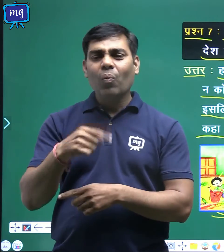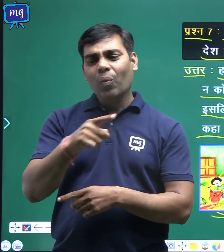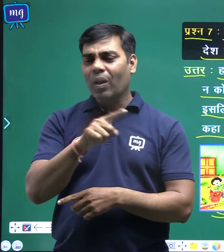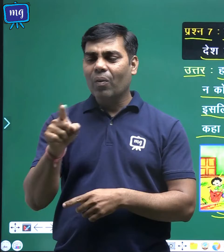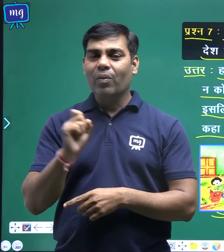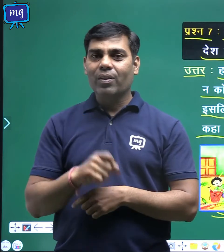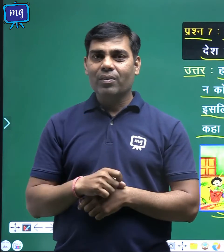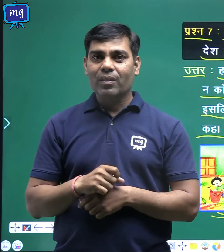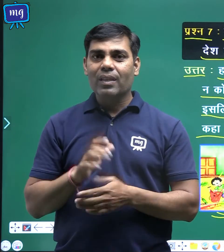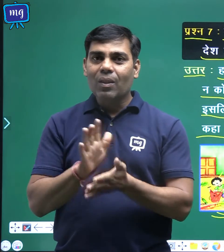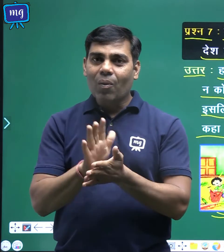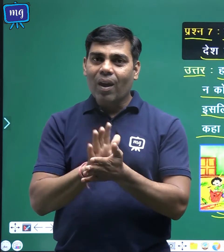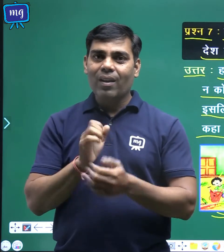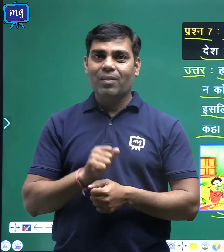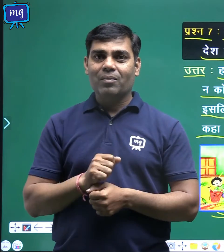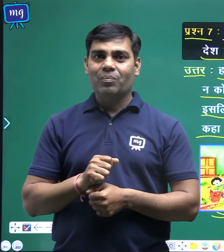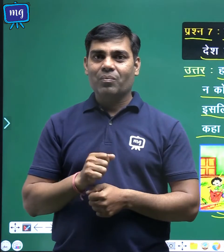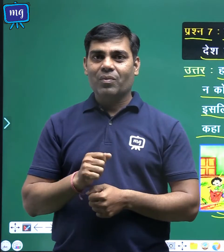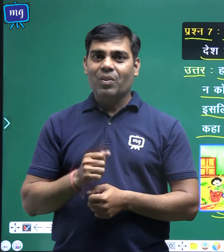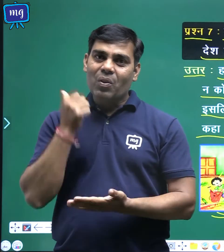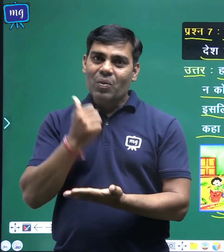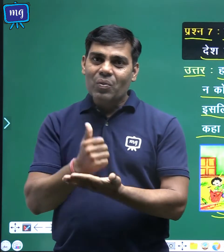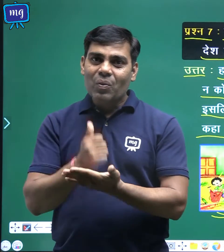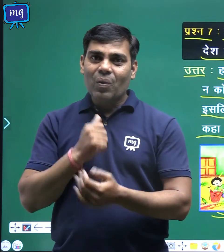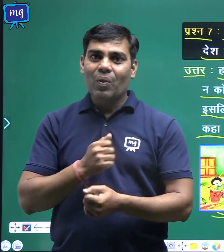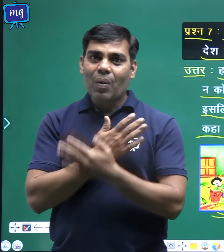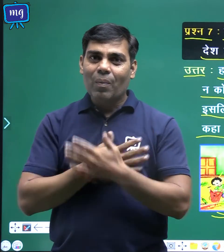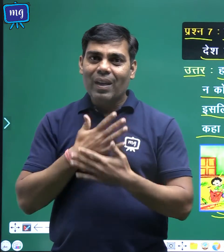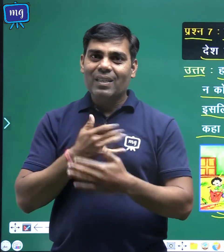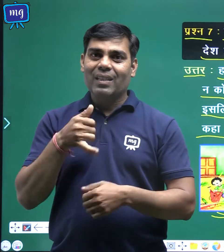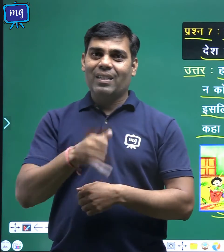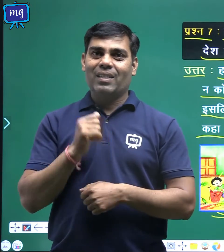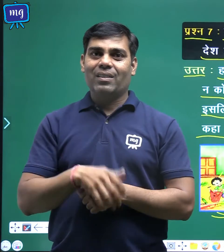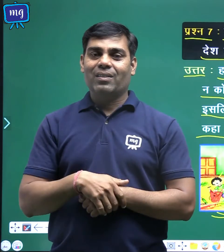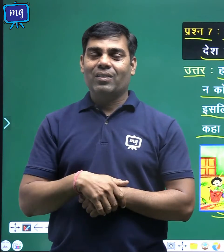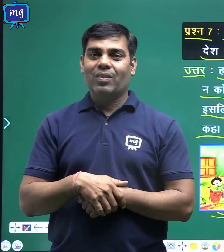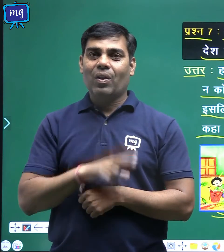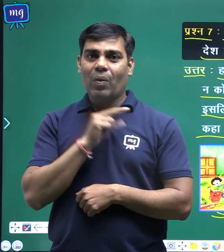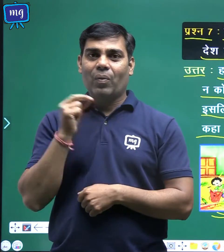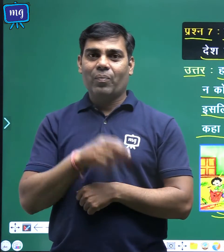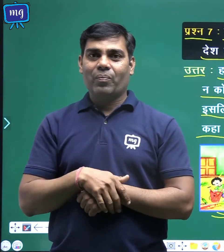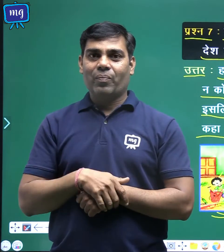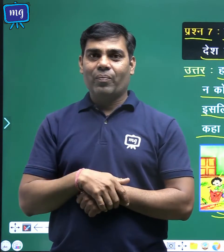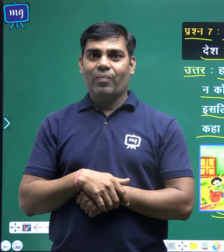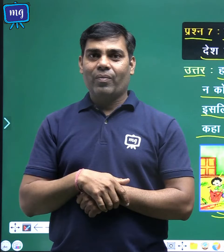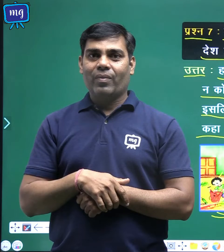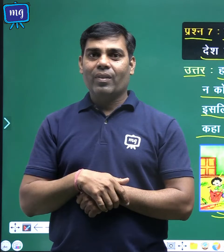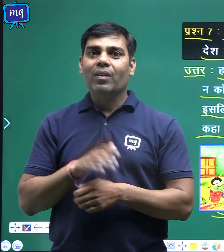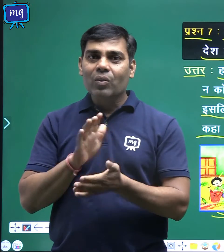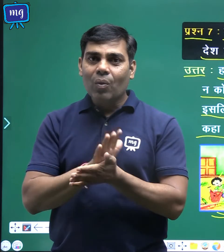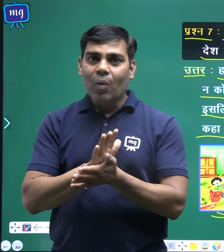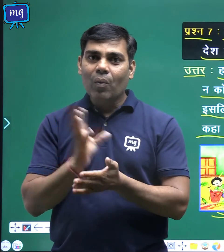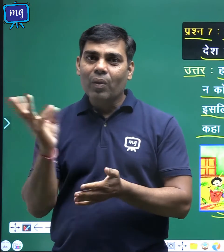कोई त्यौहार अवश्य मनाया जाता है और त्योहारों की